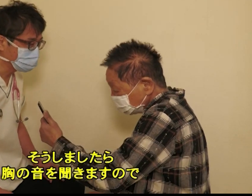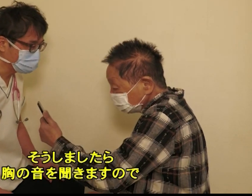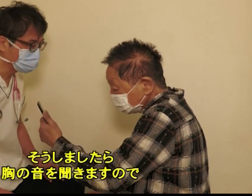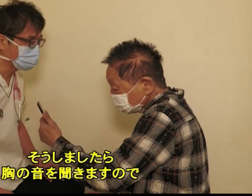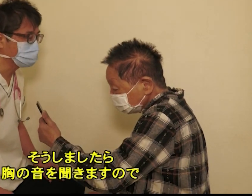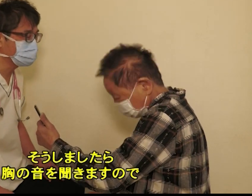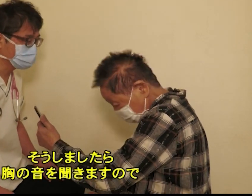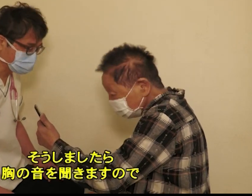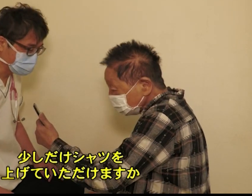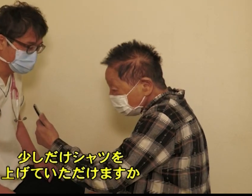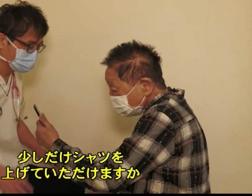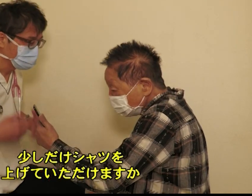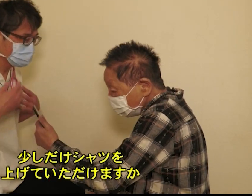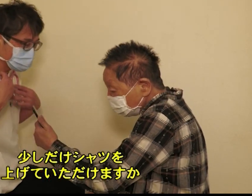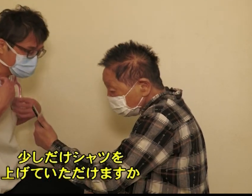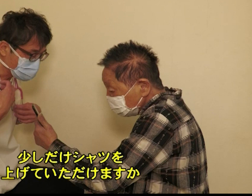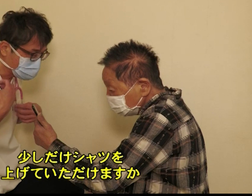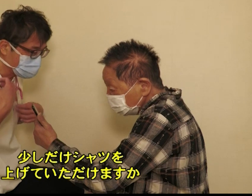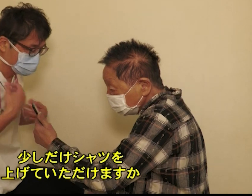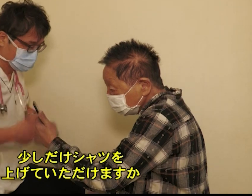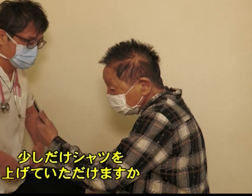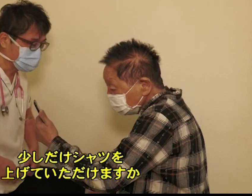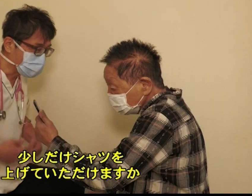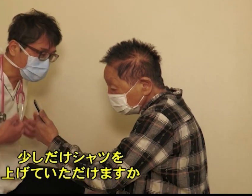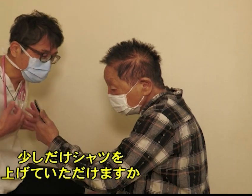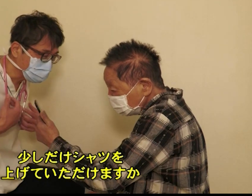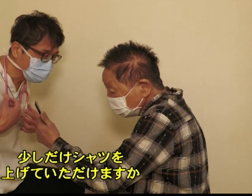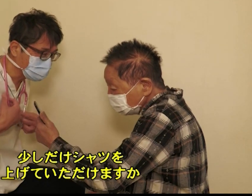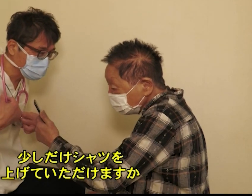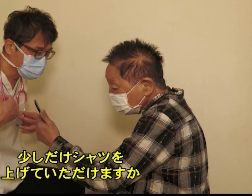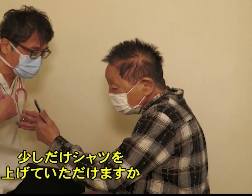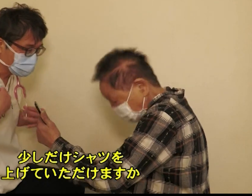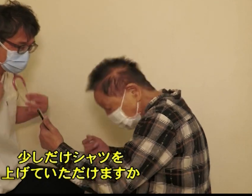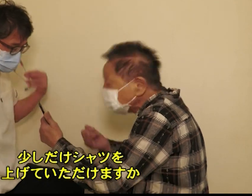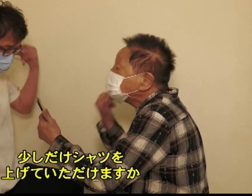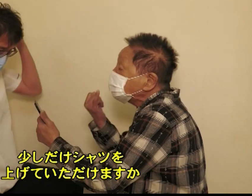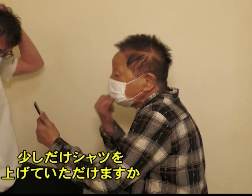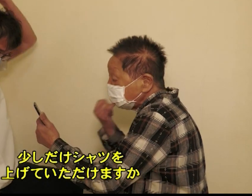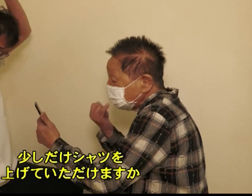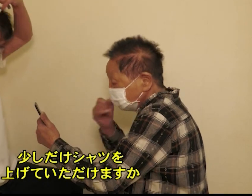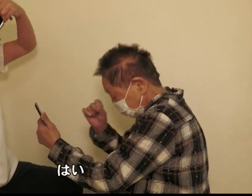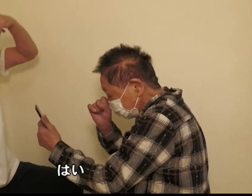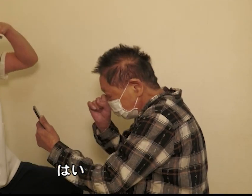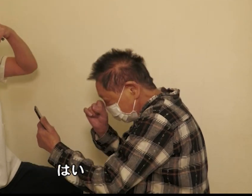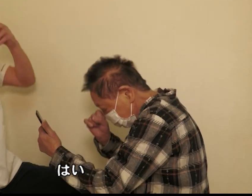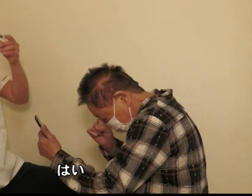胸の音を聞きますので、少しだけシャツ上げていただけますか？